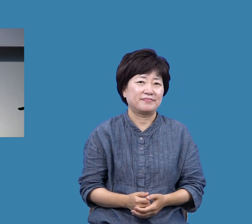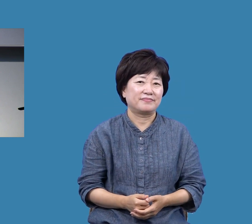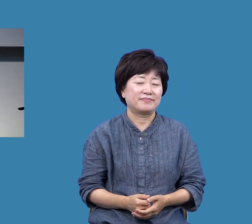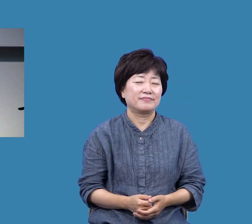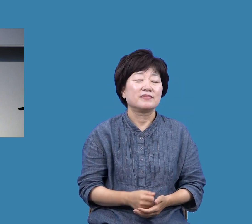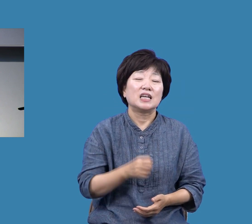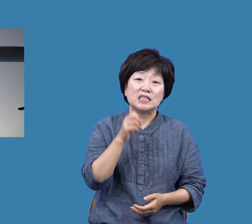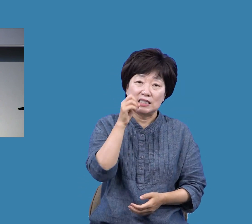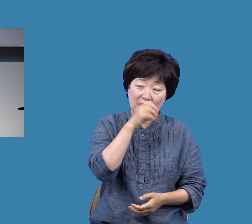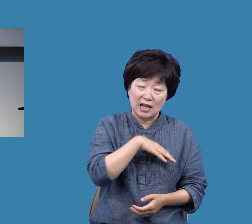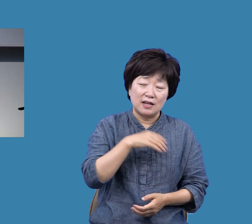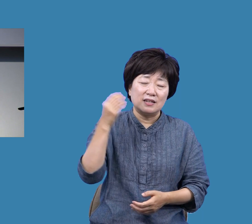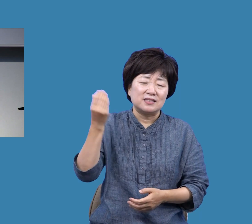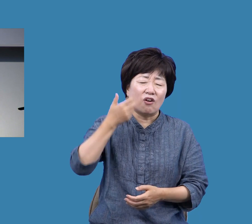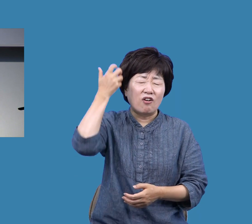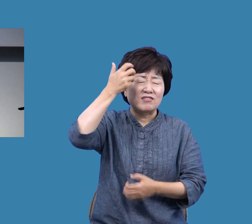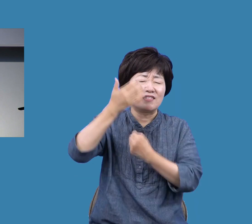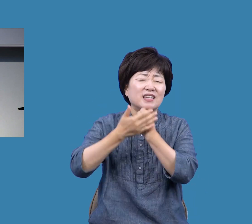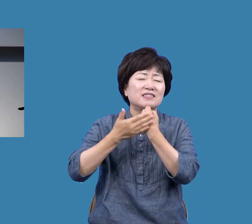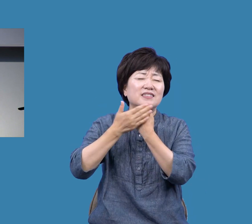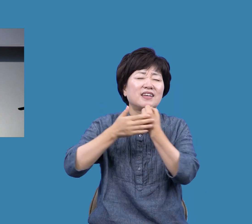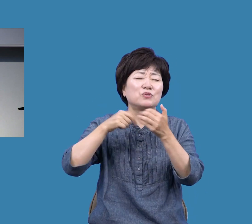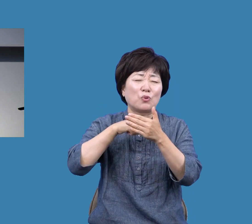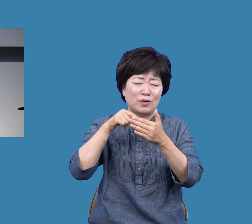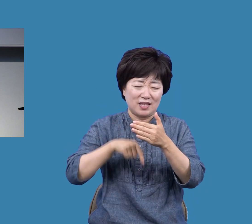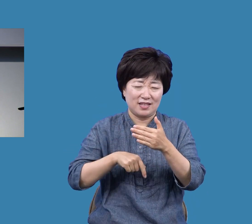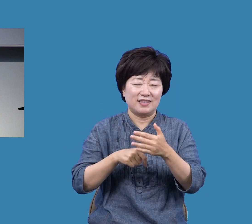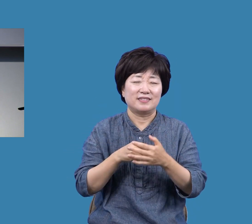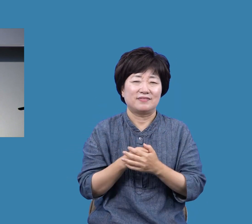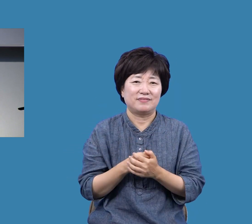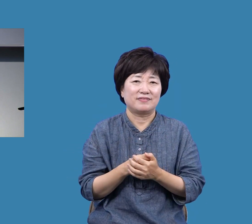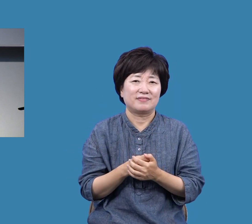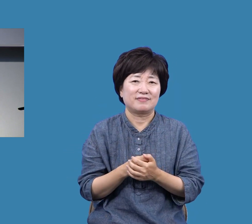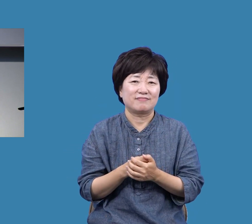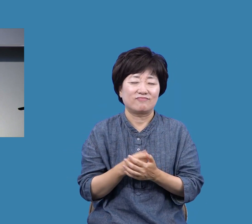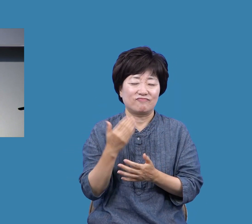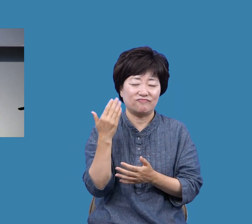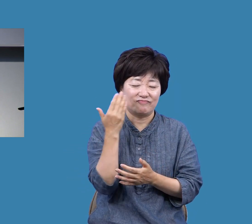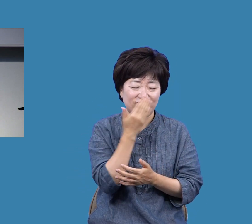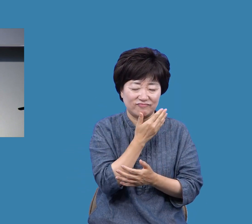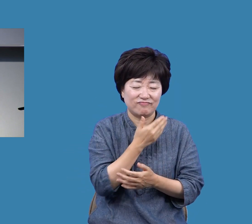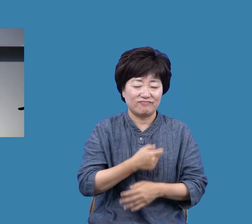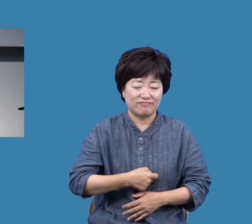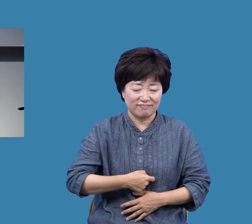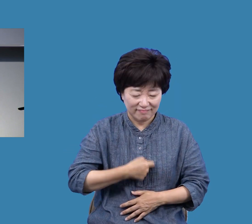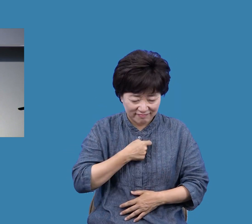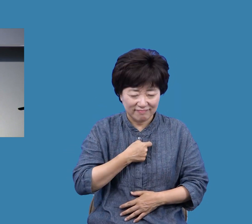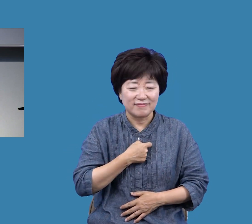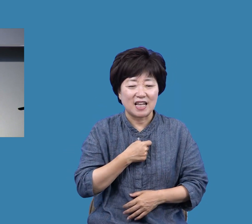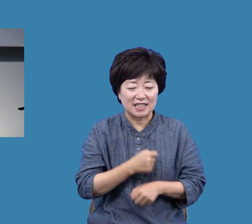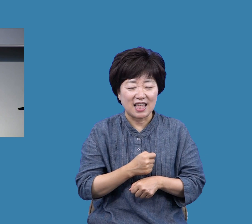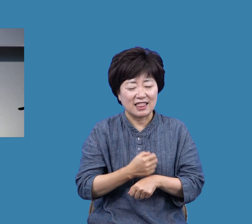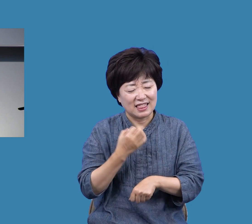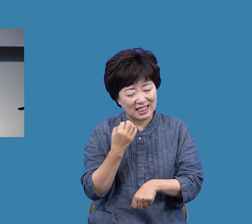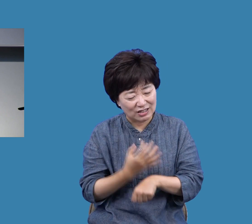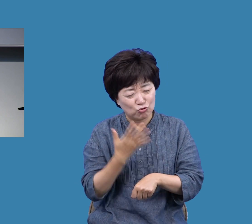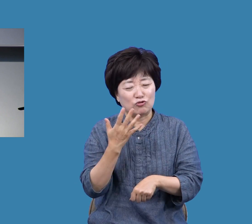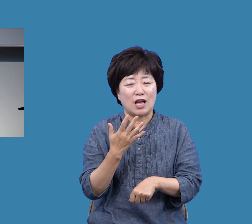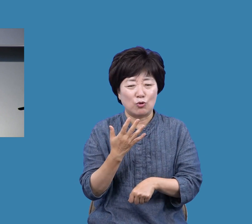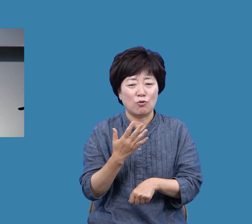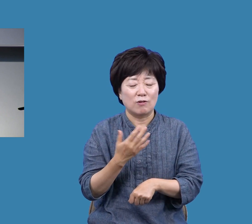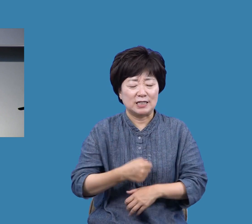그리고 그냥 성령님의 은혜 가운데 정말 순전하고 진실하게 아주